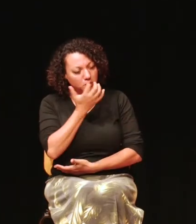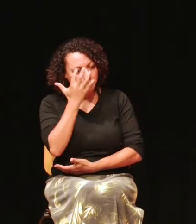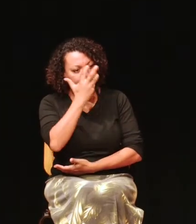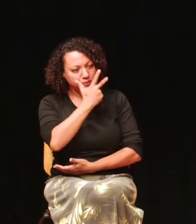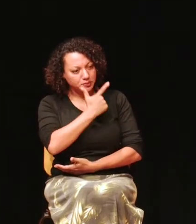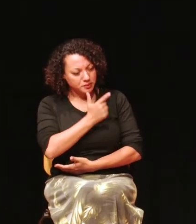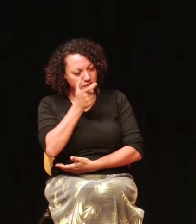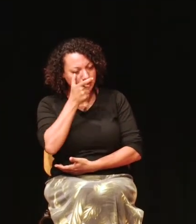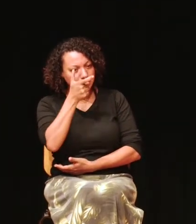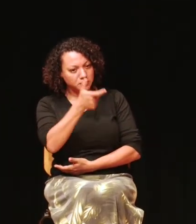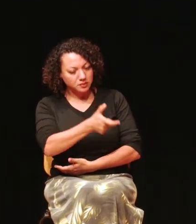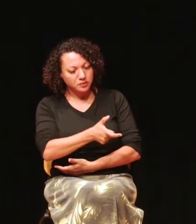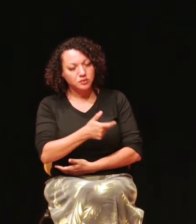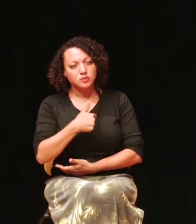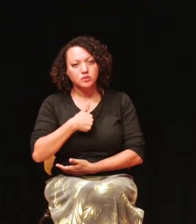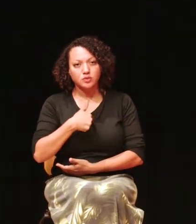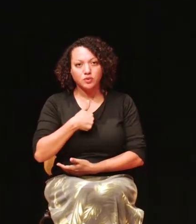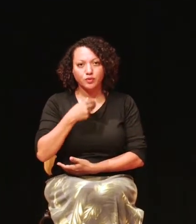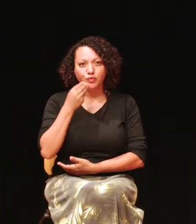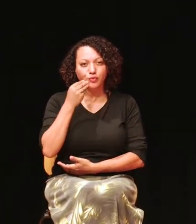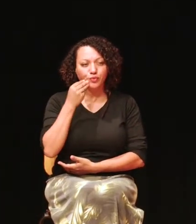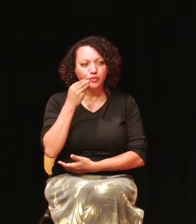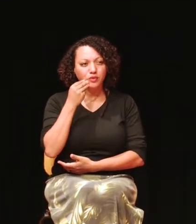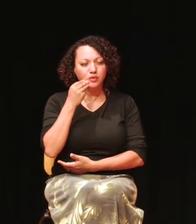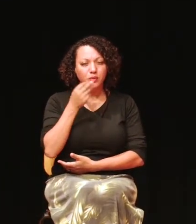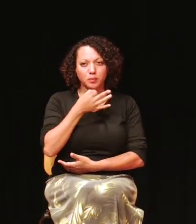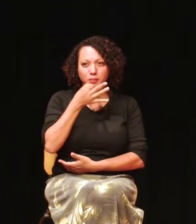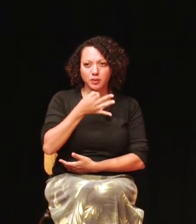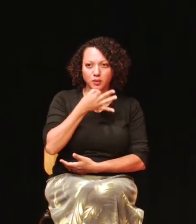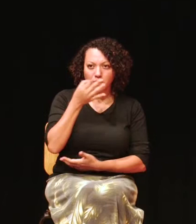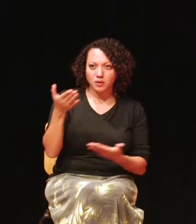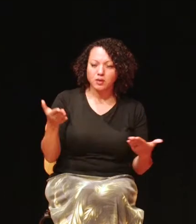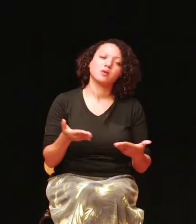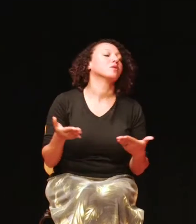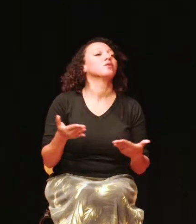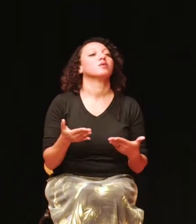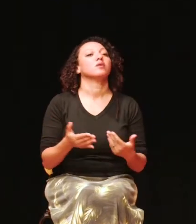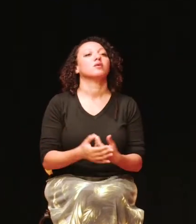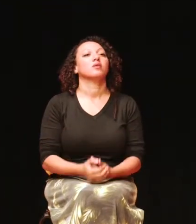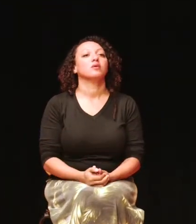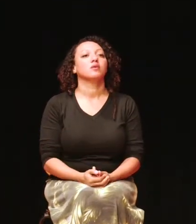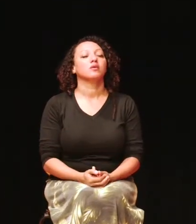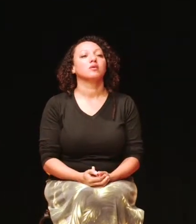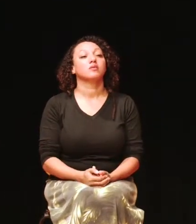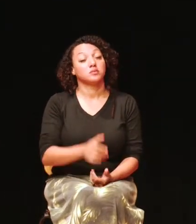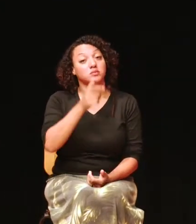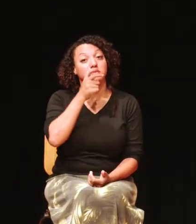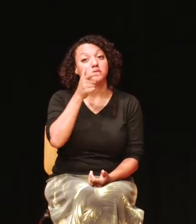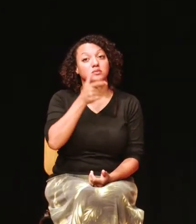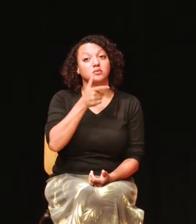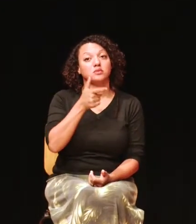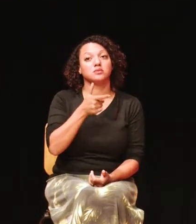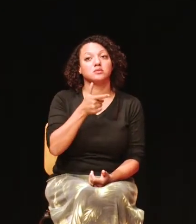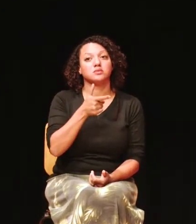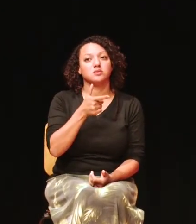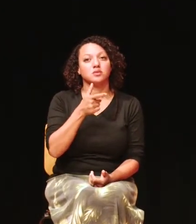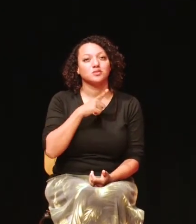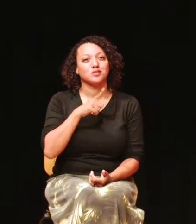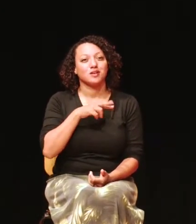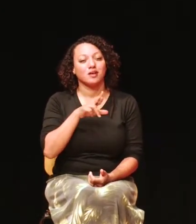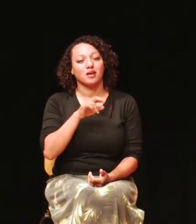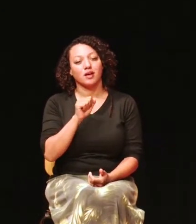muito interessante. Eu vou colocar uma opinião, até seria interessante que houvesse uma